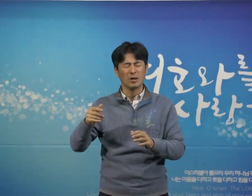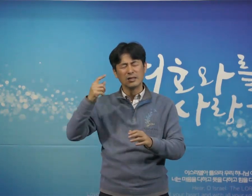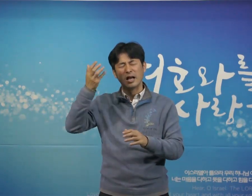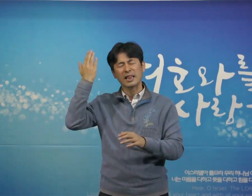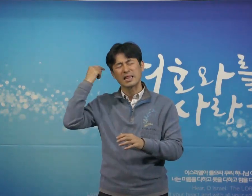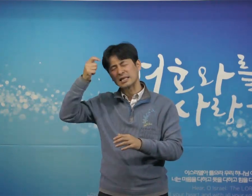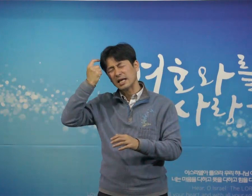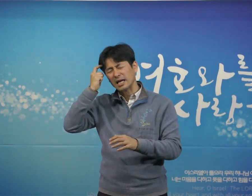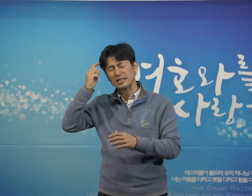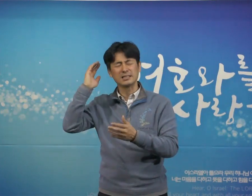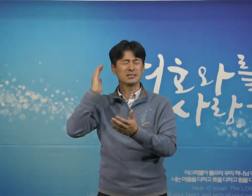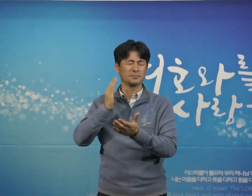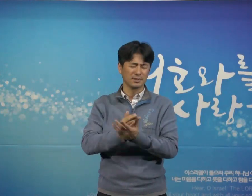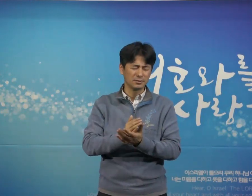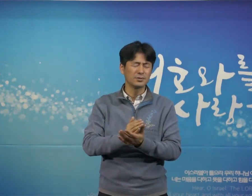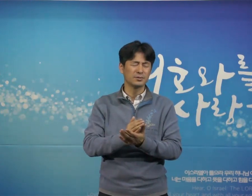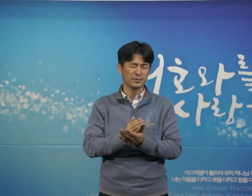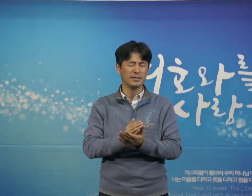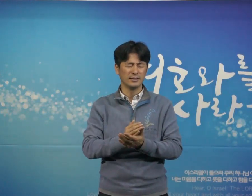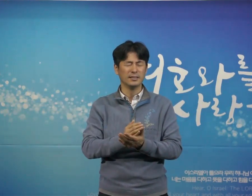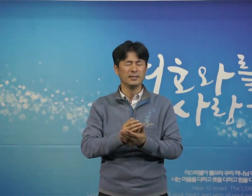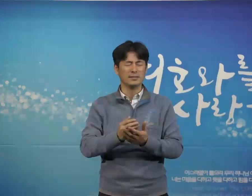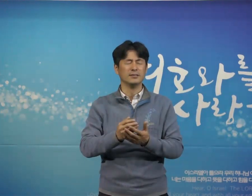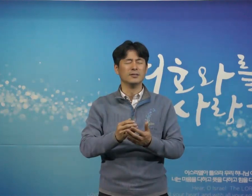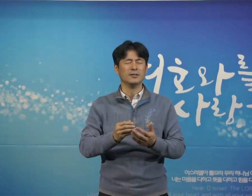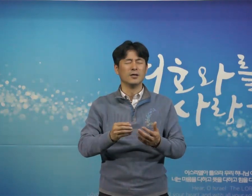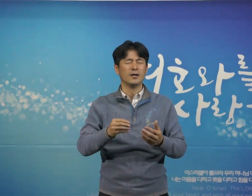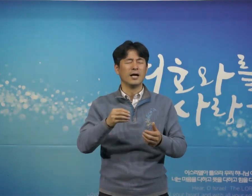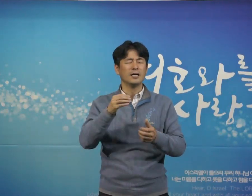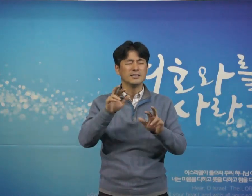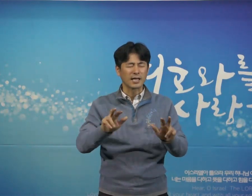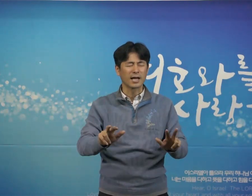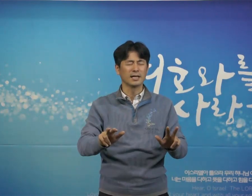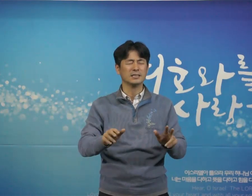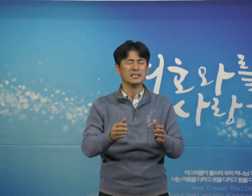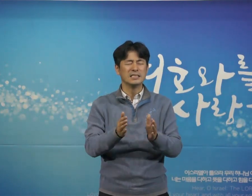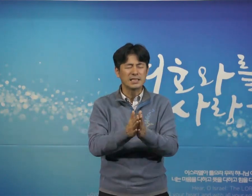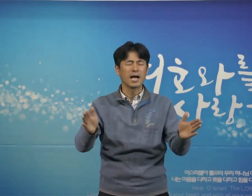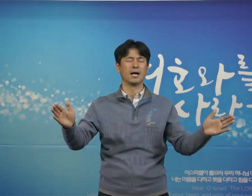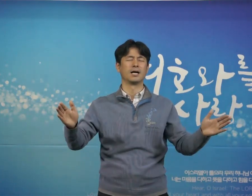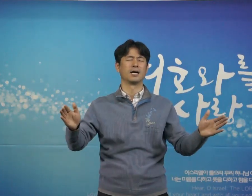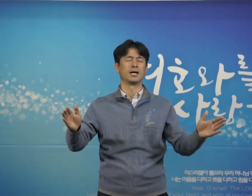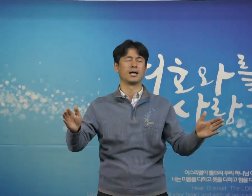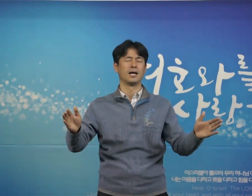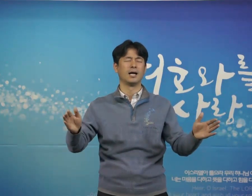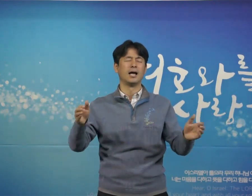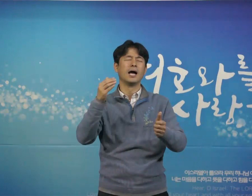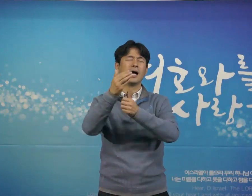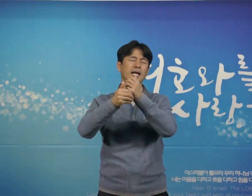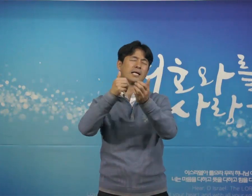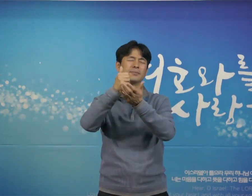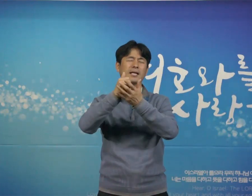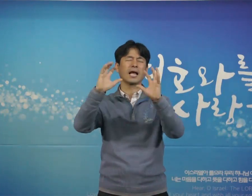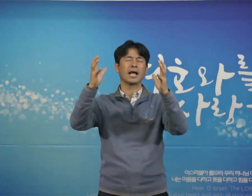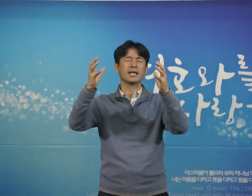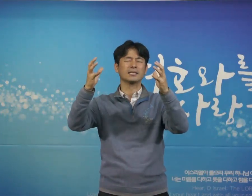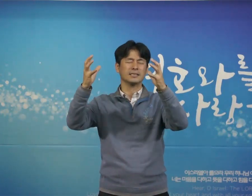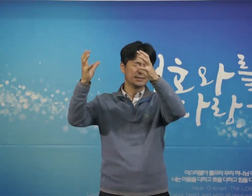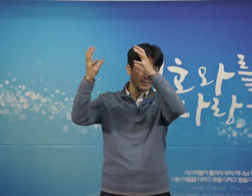하셨습니다. 예전 것을 생각하지 않고 지금 시작하는 하나님